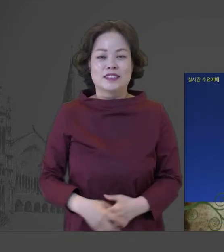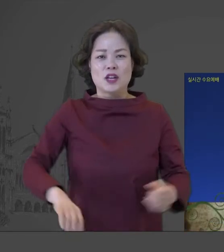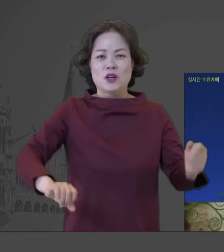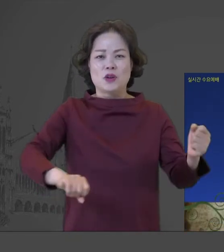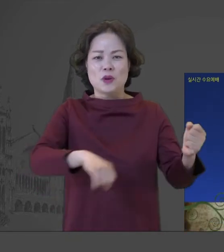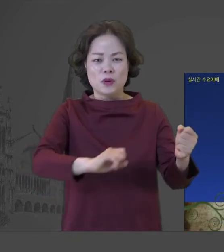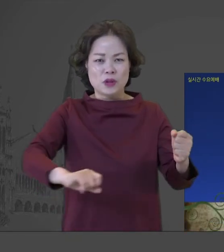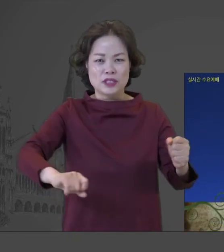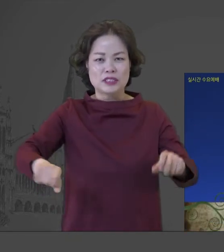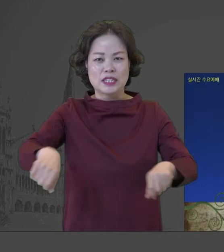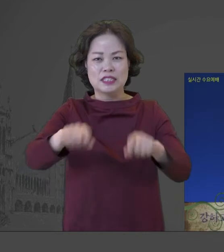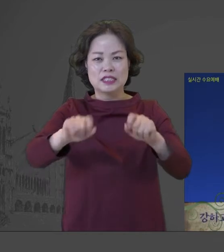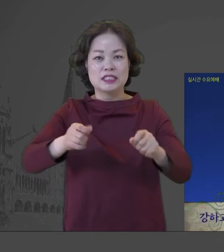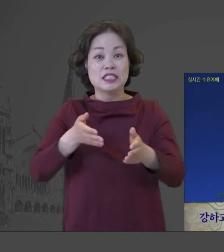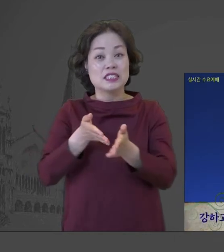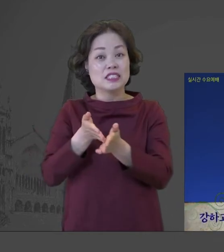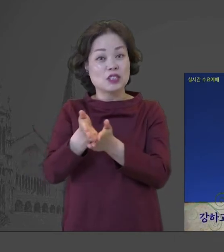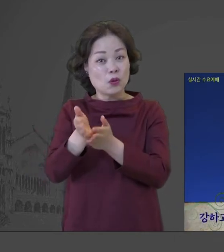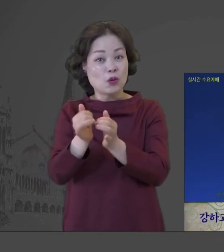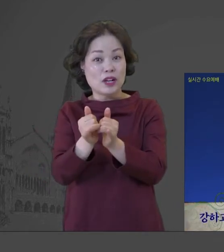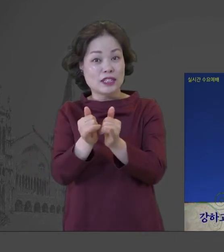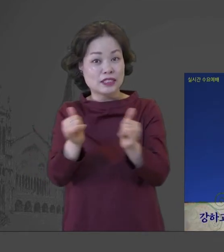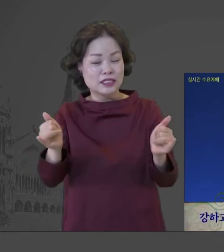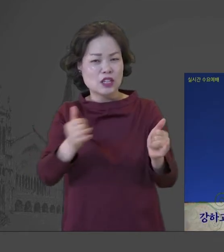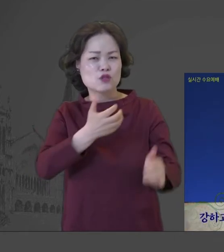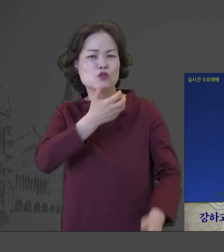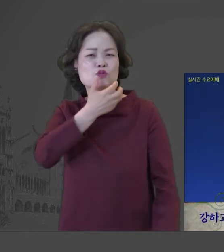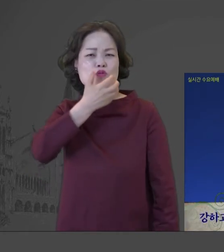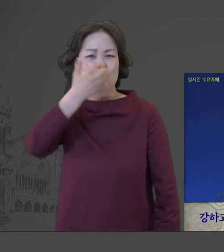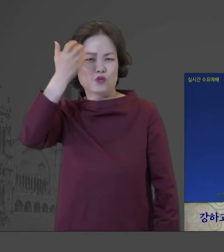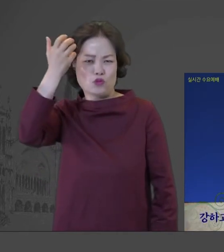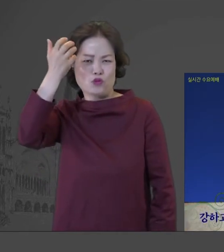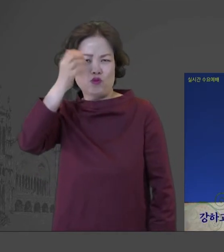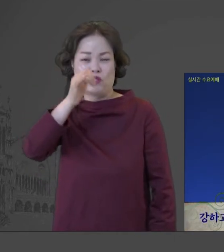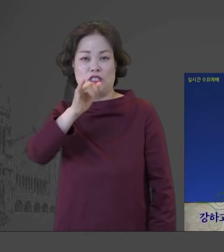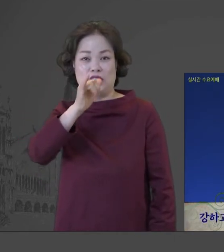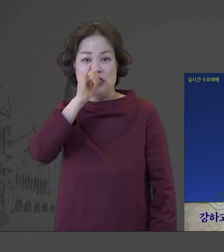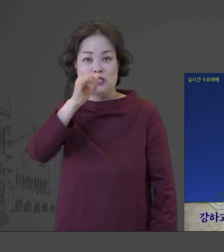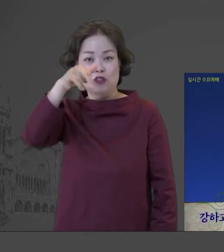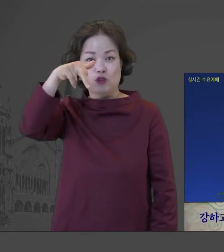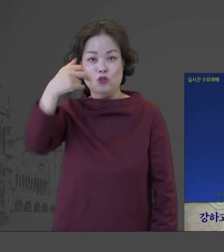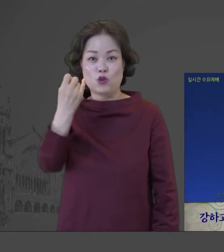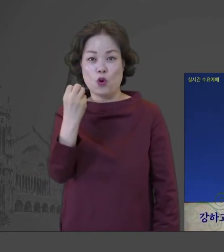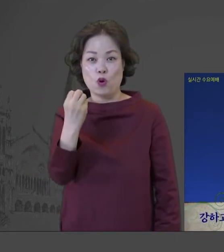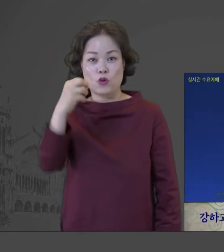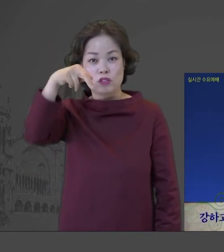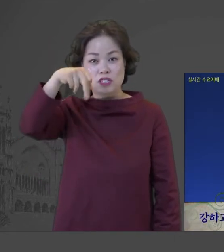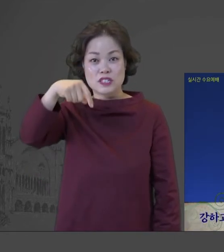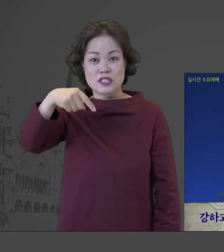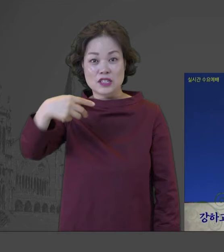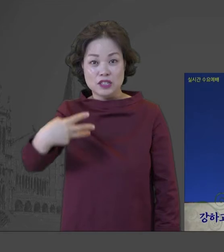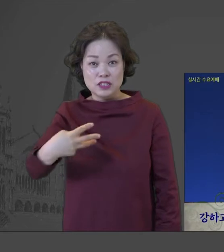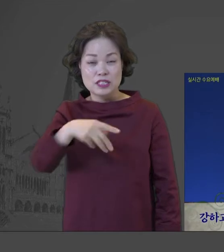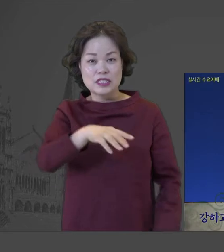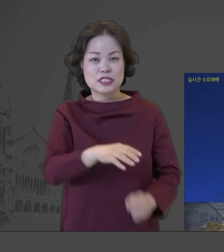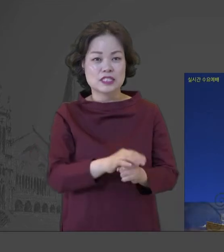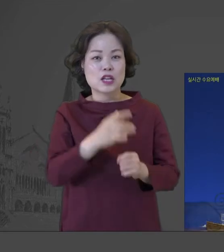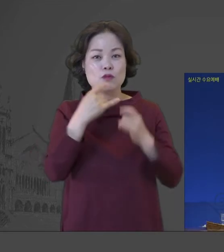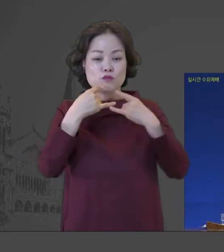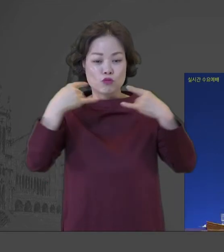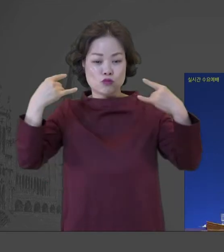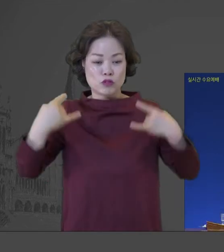오케스트라 지휘를 전공하는 분들이 꿈꾸는 콩쿠르이 하나 있는데요, 프랑스 부장송이라는 도시에서